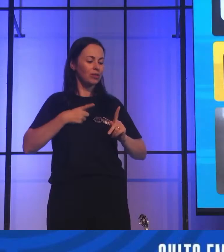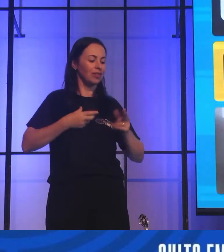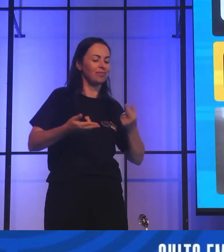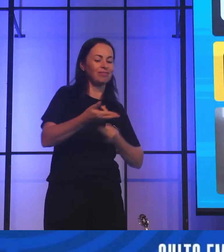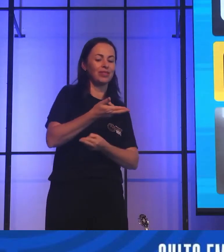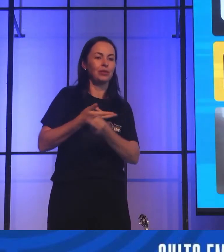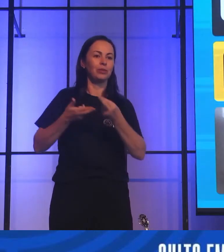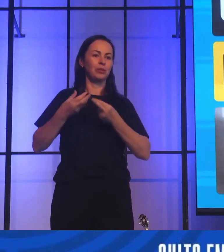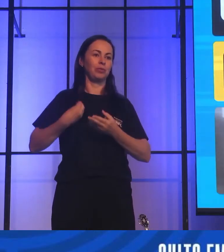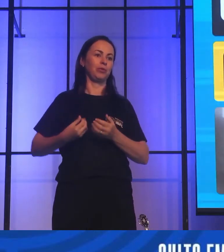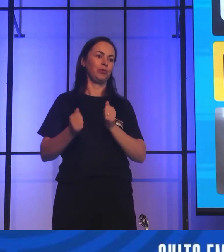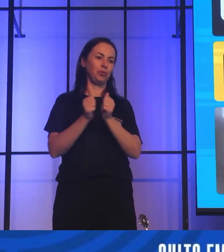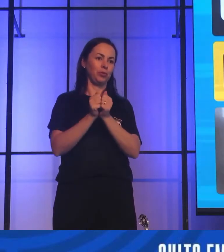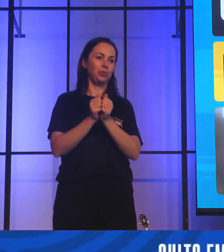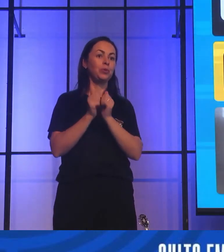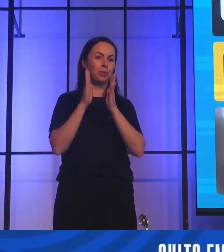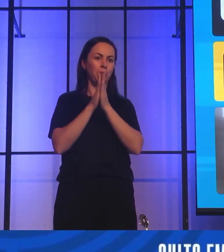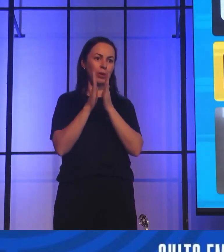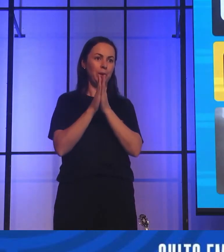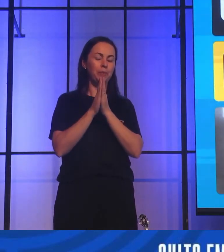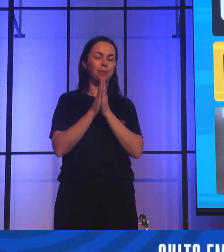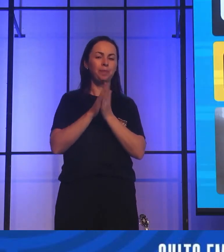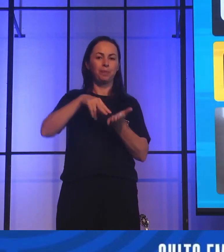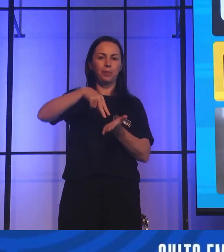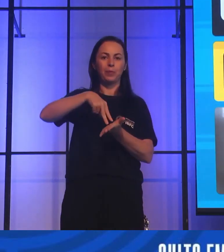vivemos. Vamos orar? Fique de pé.